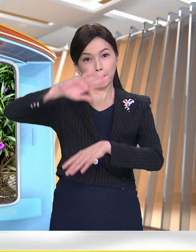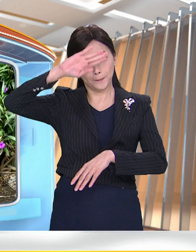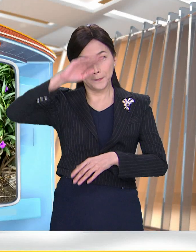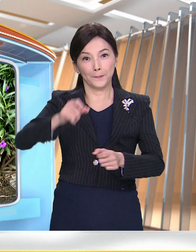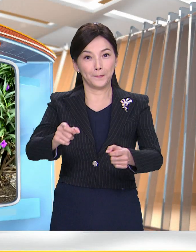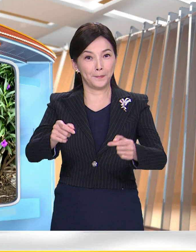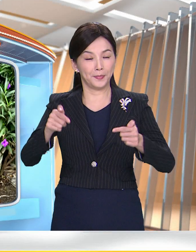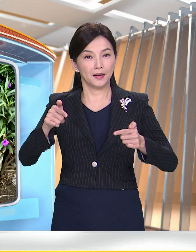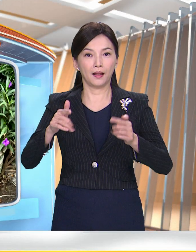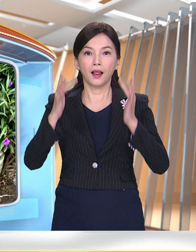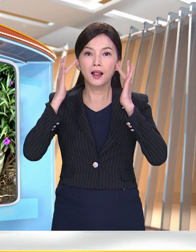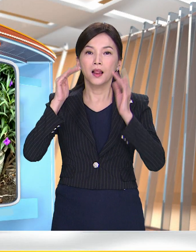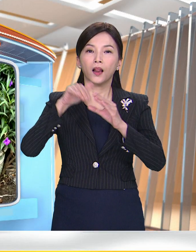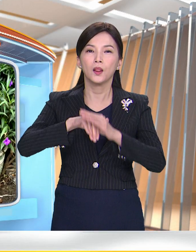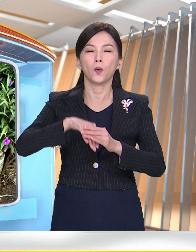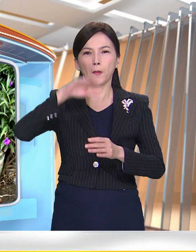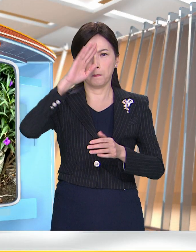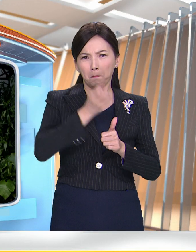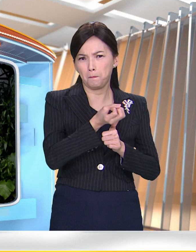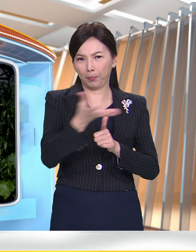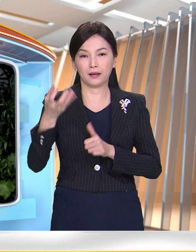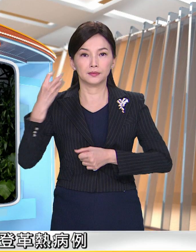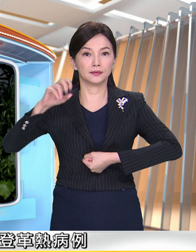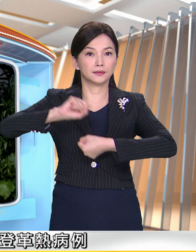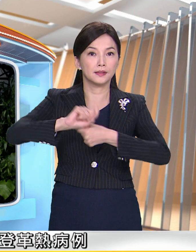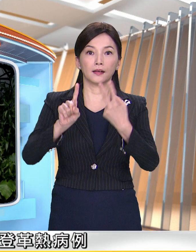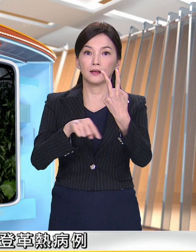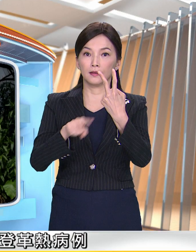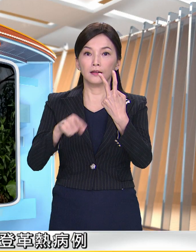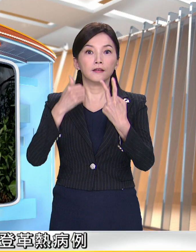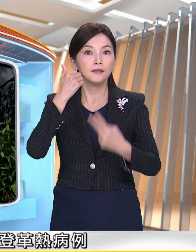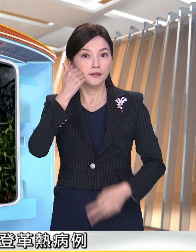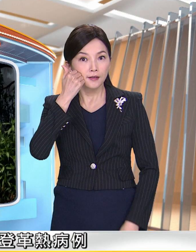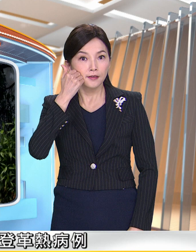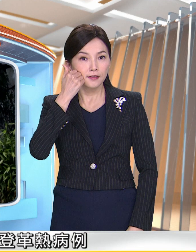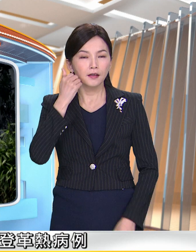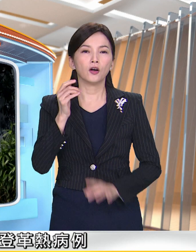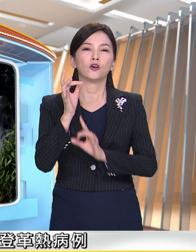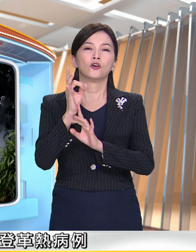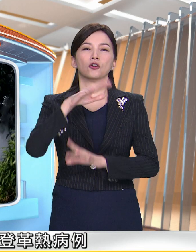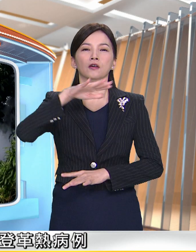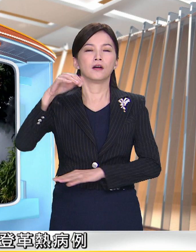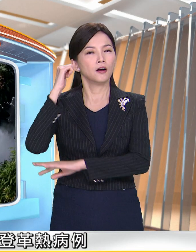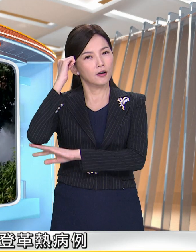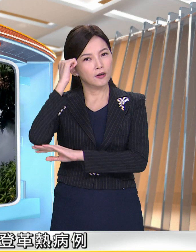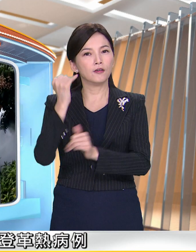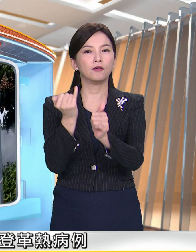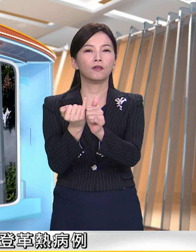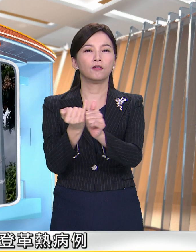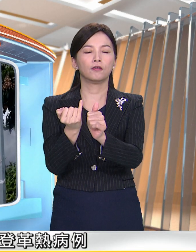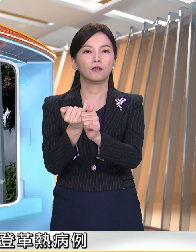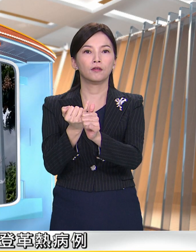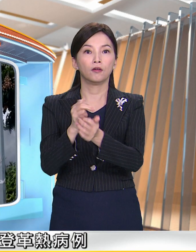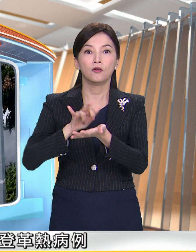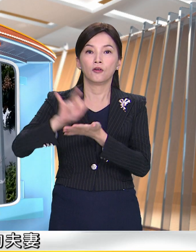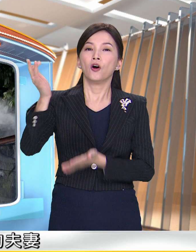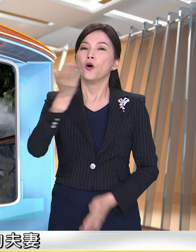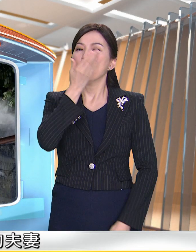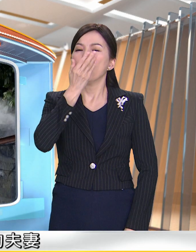登革热的疫情升温，南投新增两例本土登革热病例，是一对住